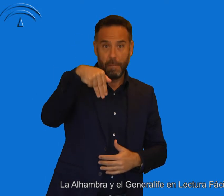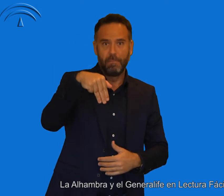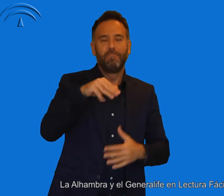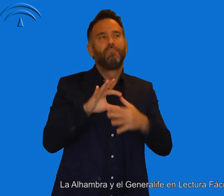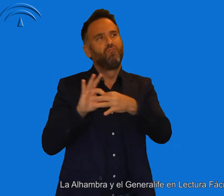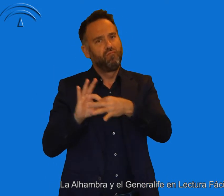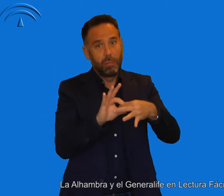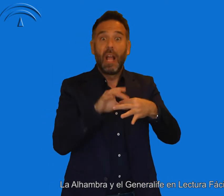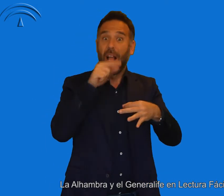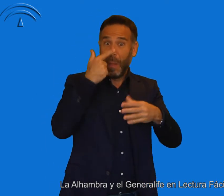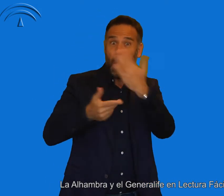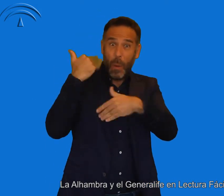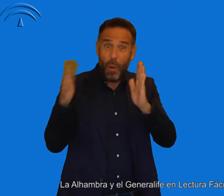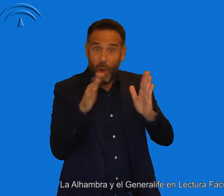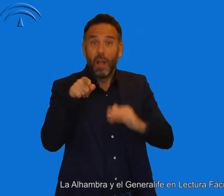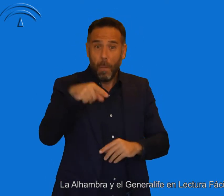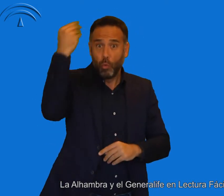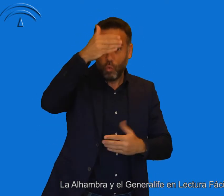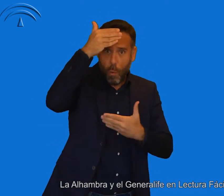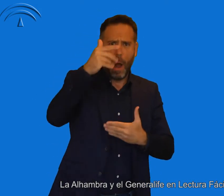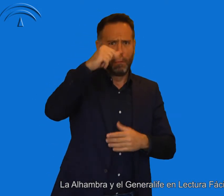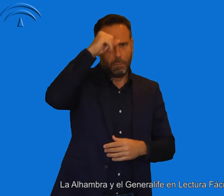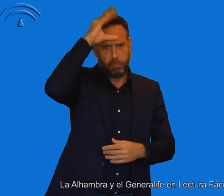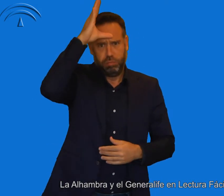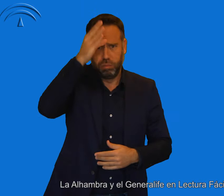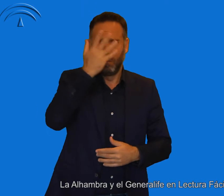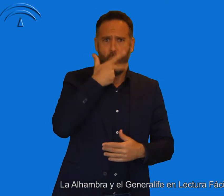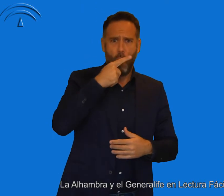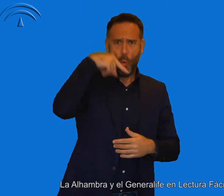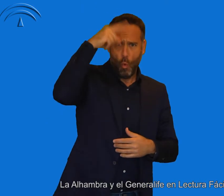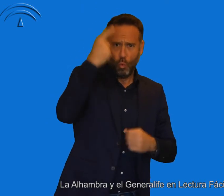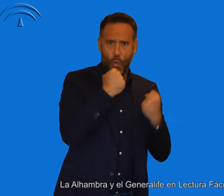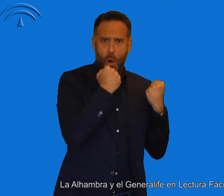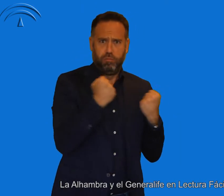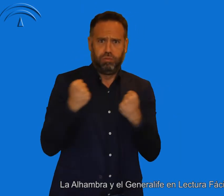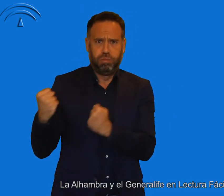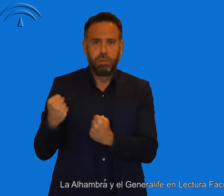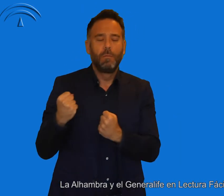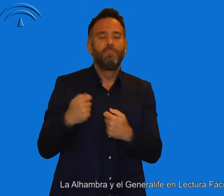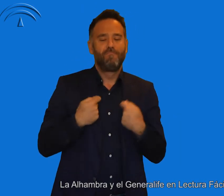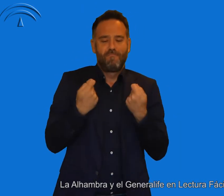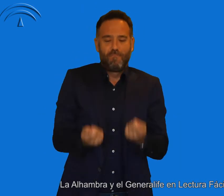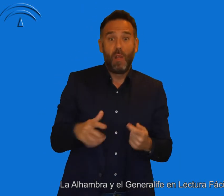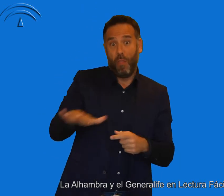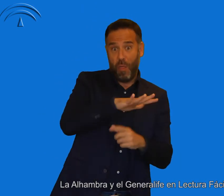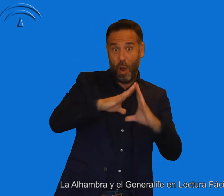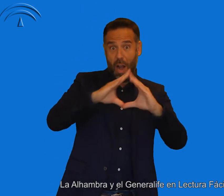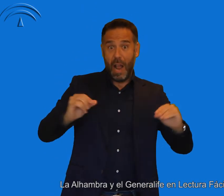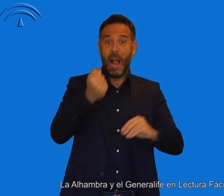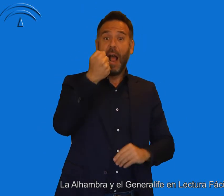Islam. Aquellos musulmanes sabios y cultos pusieron el nombre de Al-Ándalus a